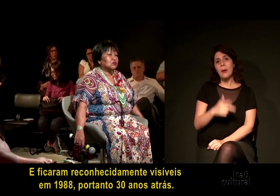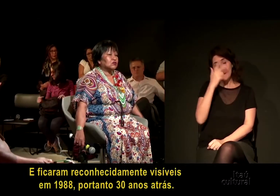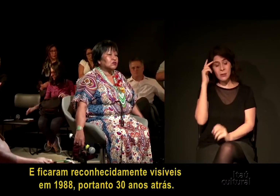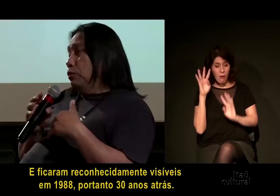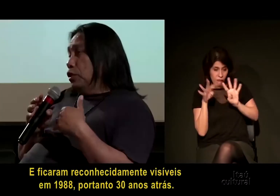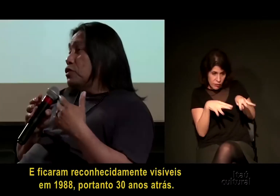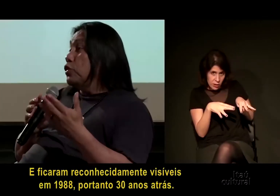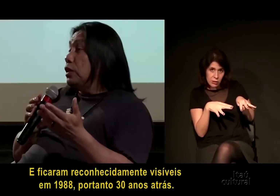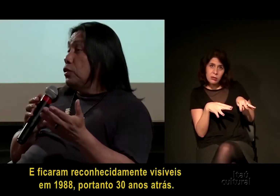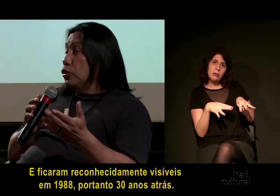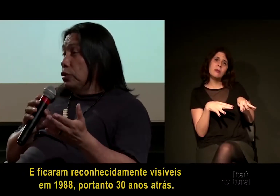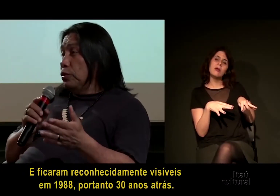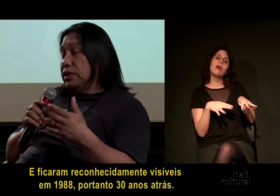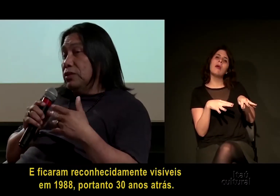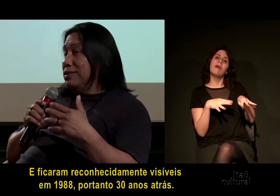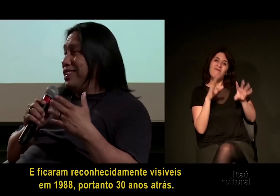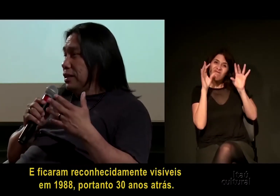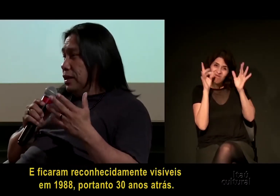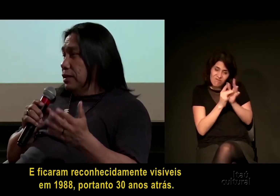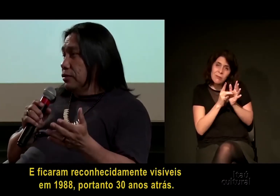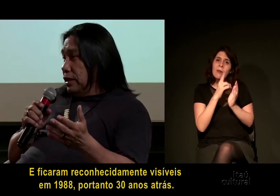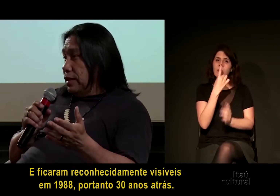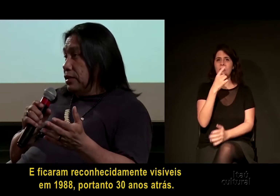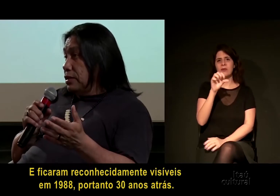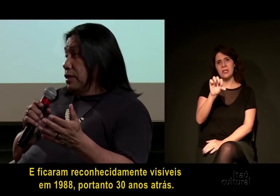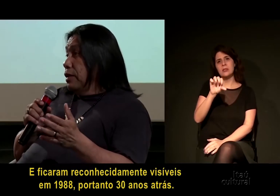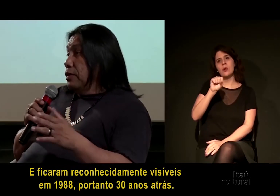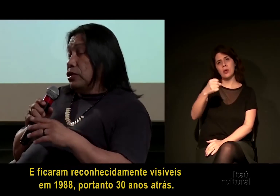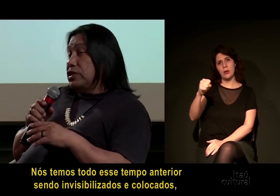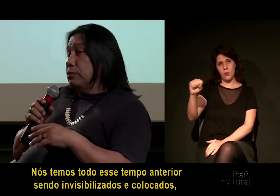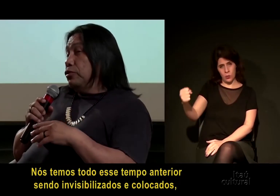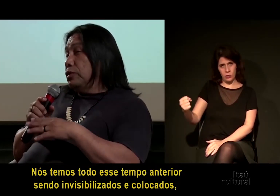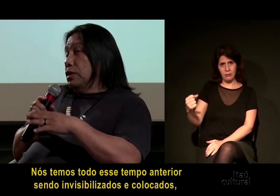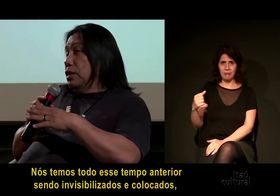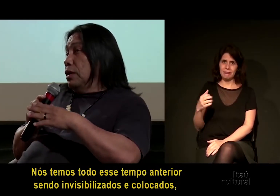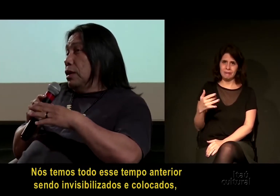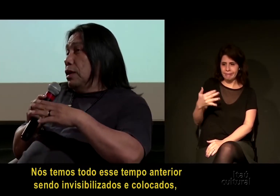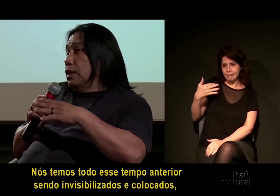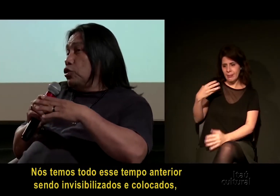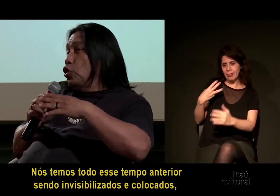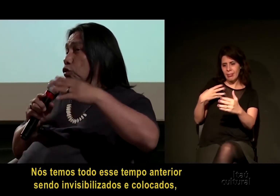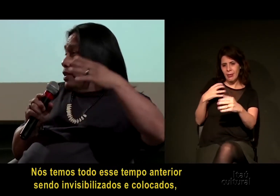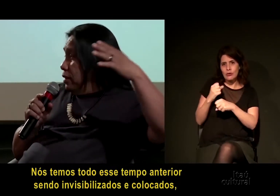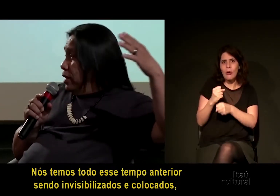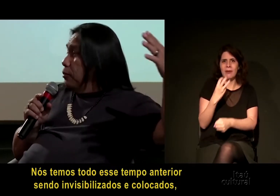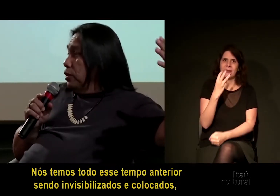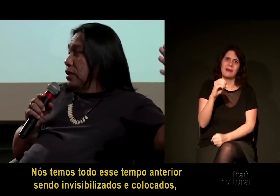em 1988, portanto, 30 anos atrás. Nós temos todo esse tempo